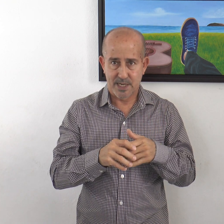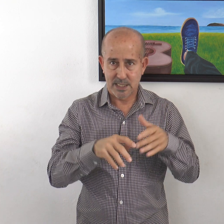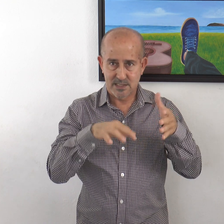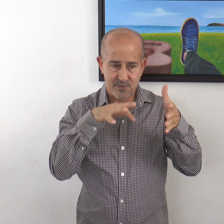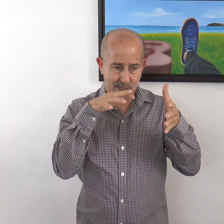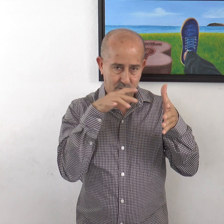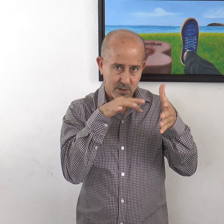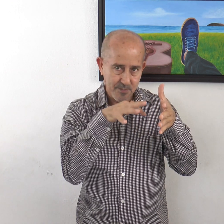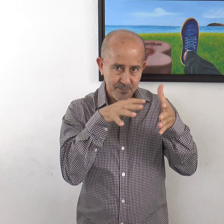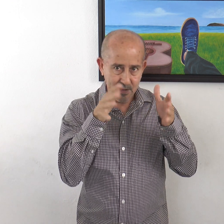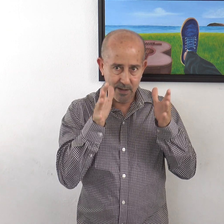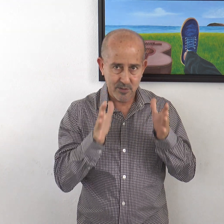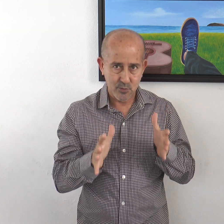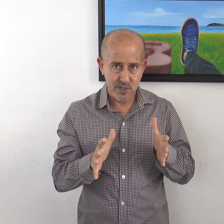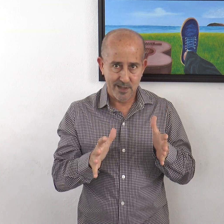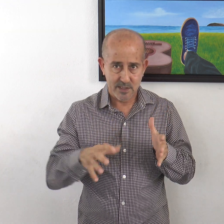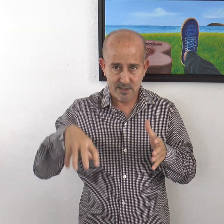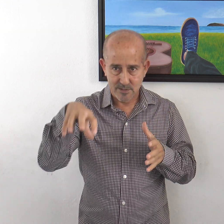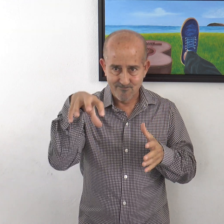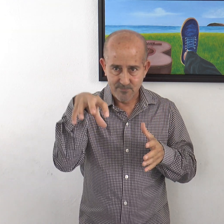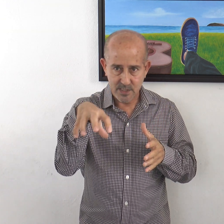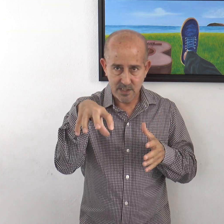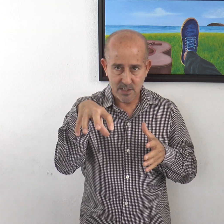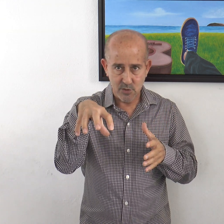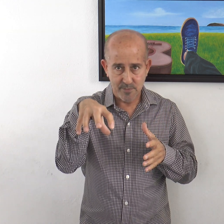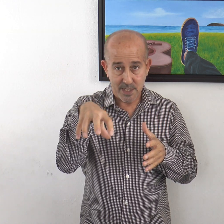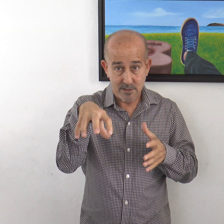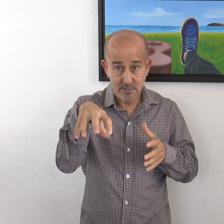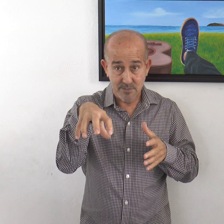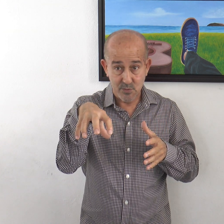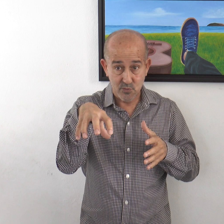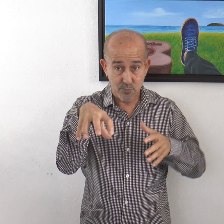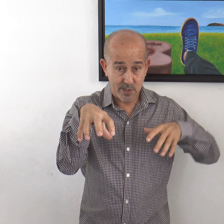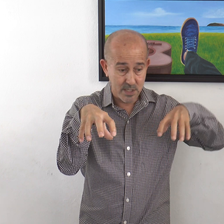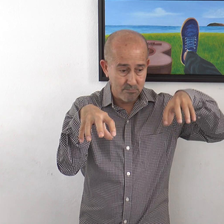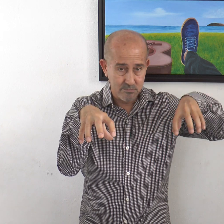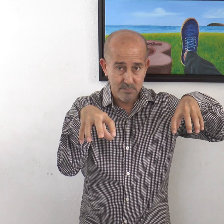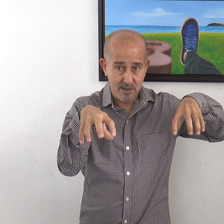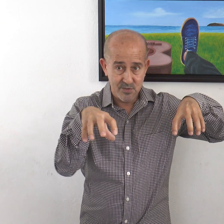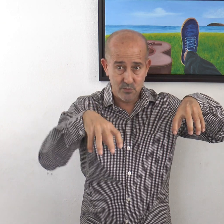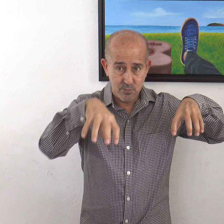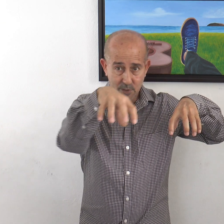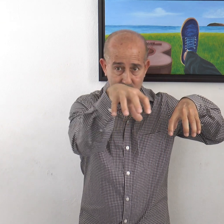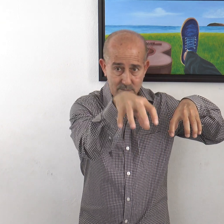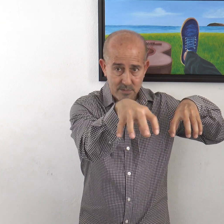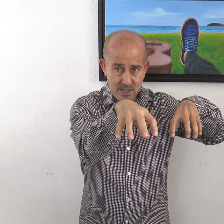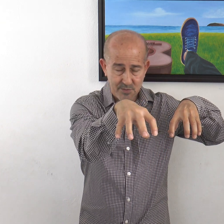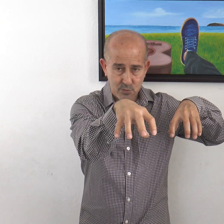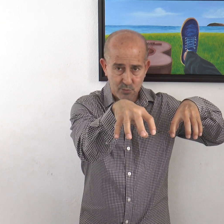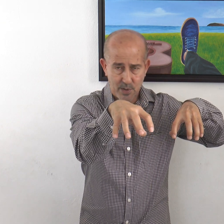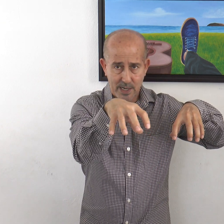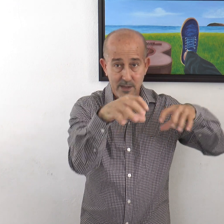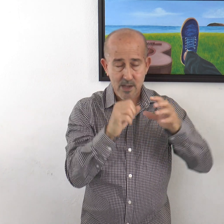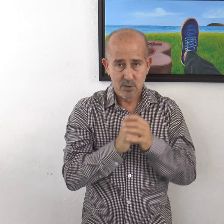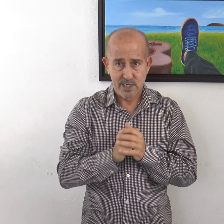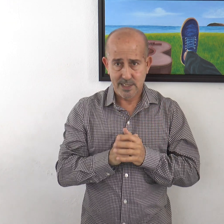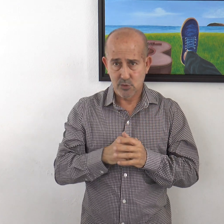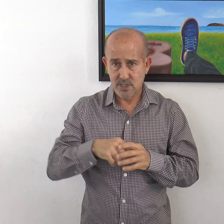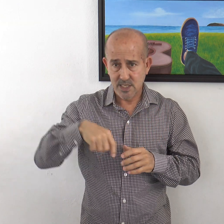al clasificador. Estudiantes, y te digo, mira, había un grupo aquí, había un grupo aquí y había un grupo acá. O sea que te estoy diciendo